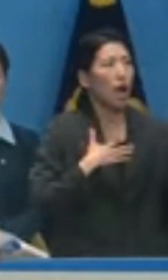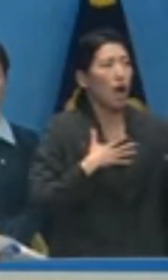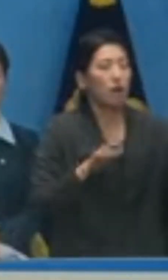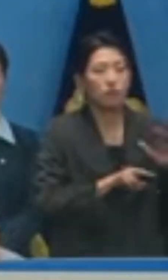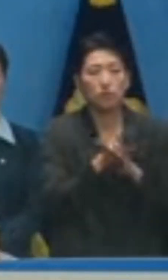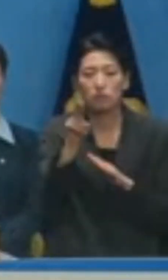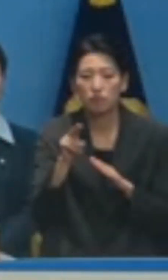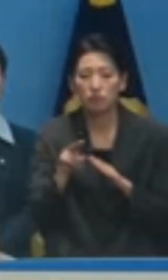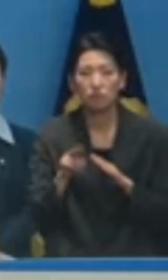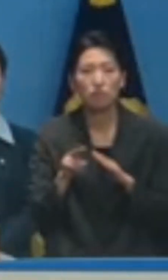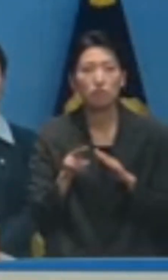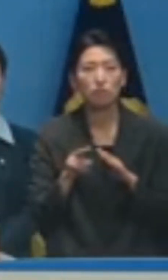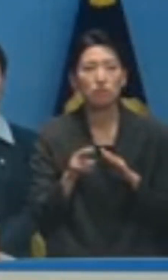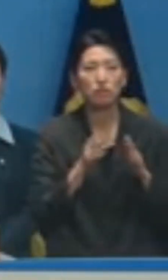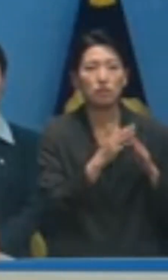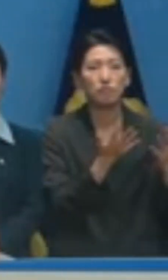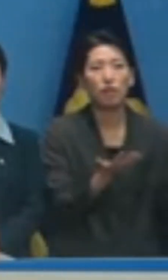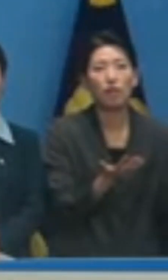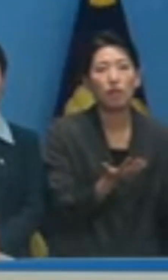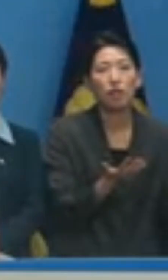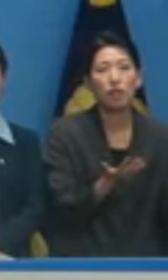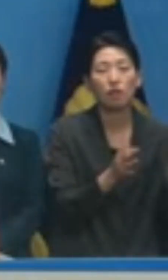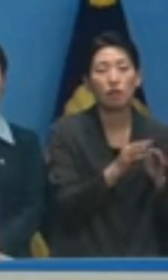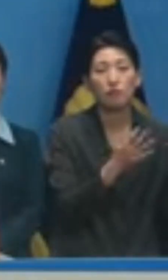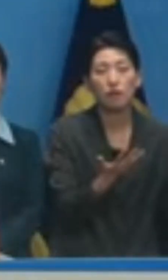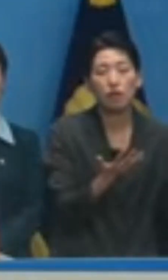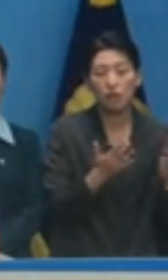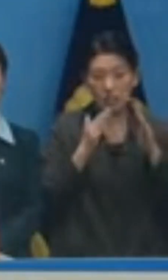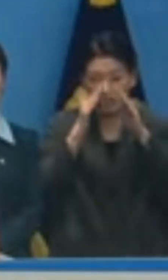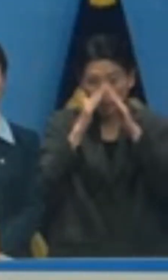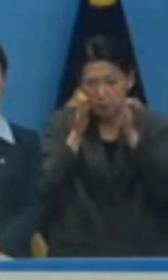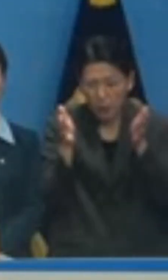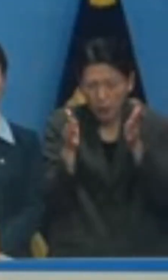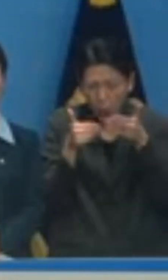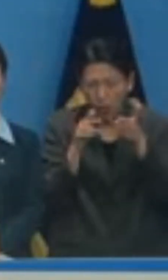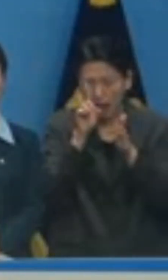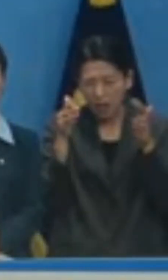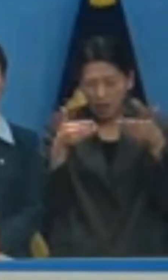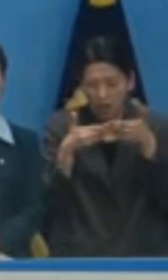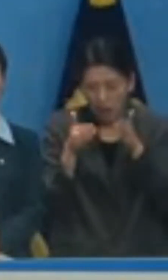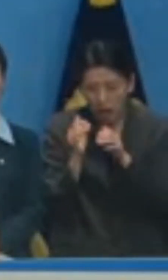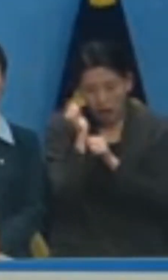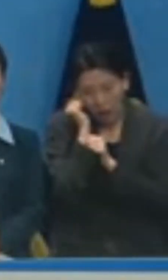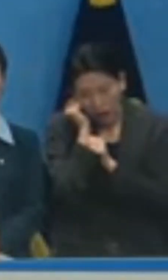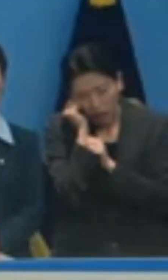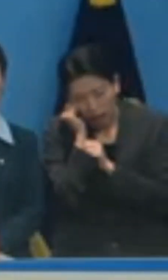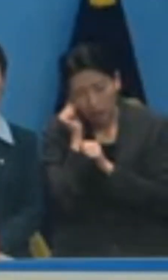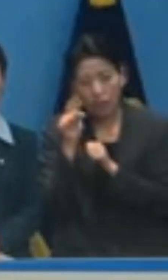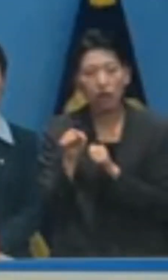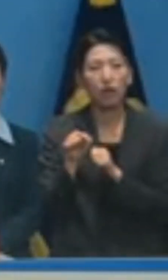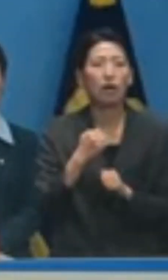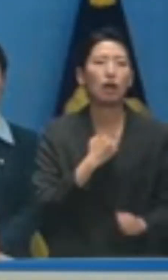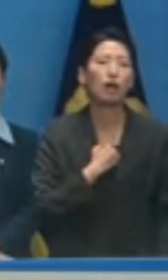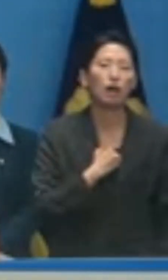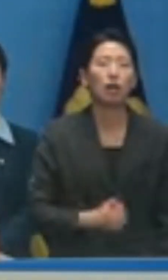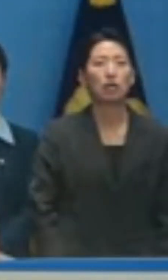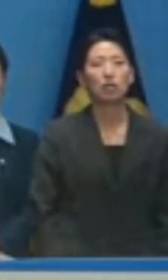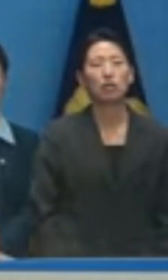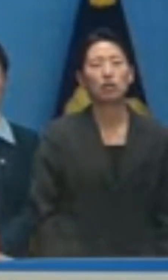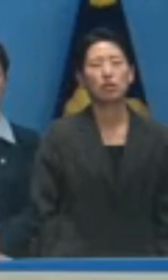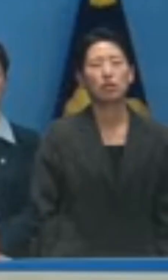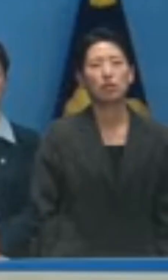없는과 숙박업소를 전전하며 불안함 속에서 생활하고 있습니다. 저희 구성마을 주민들은 더 이상 방치될 수